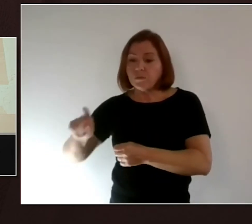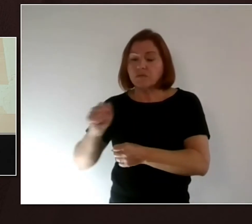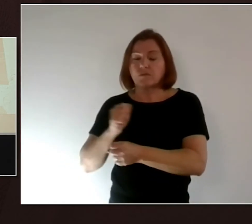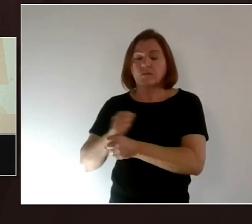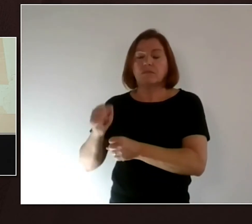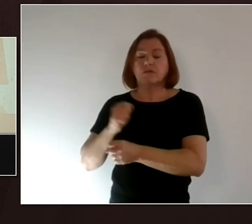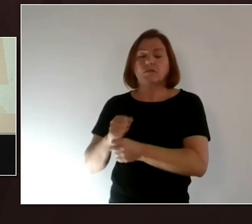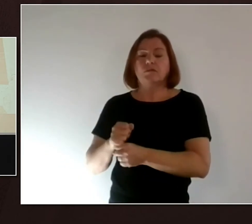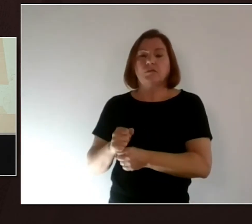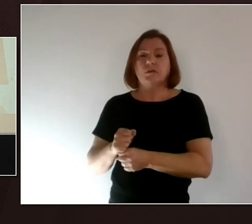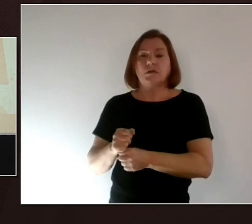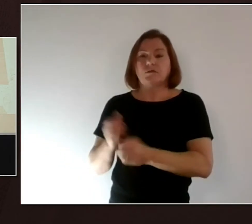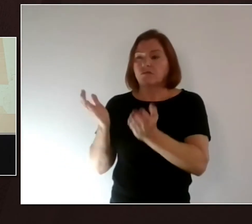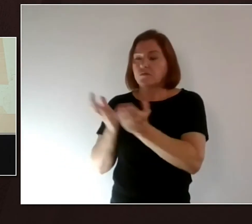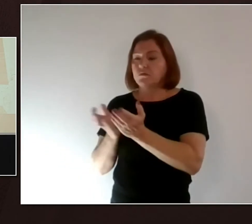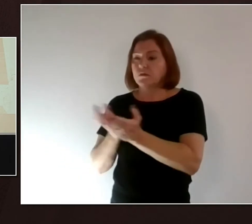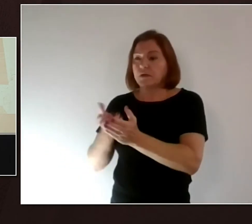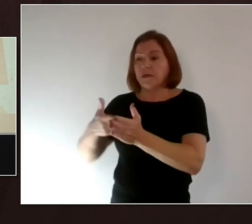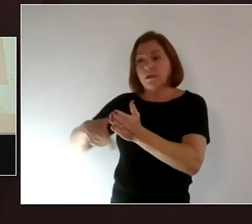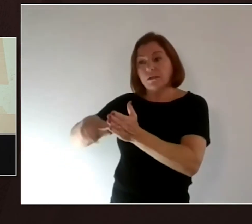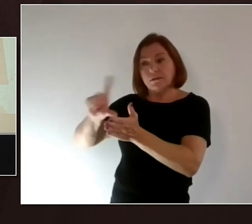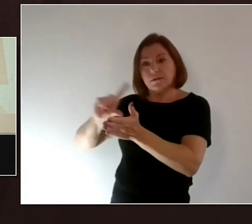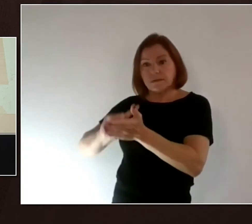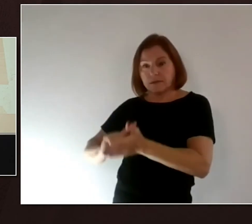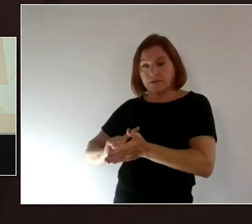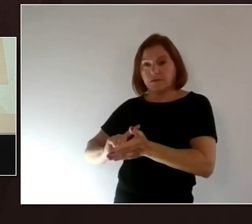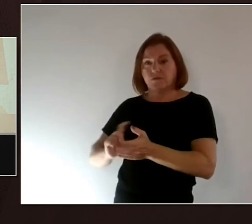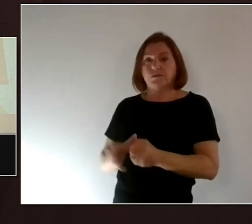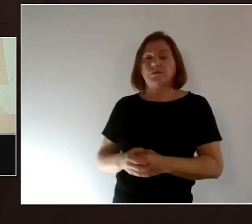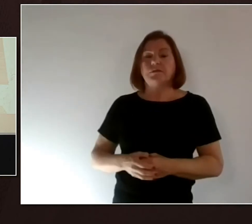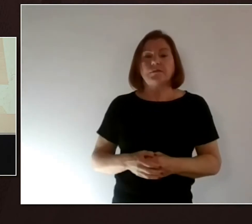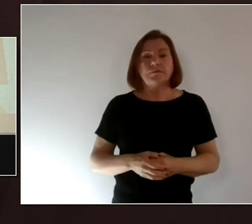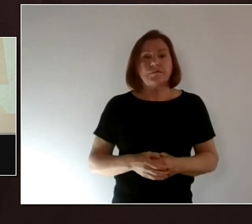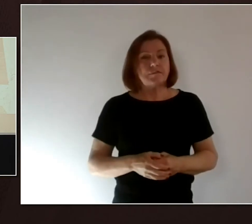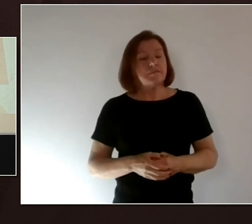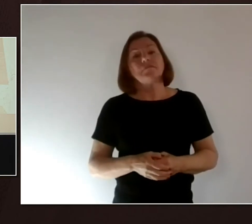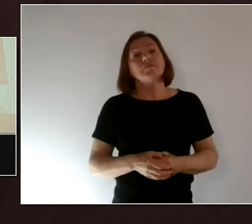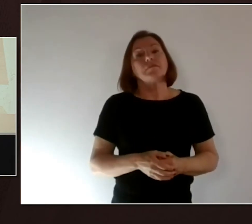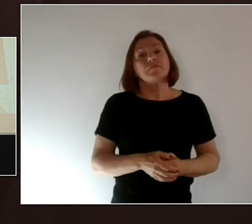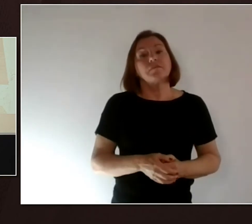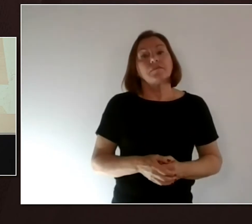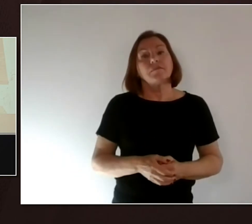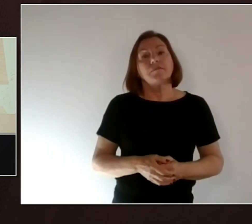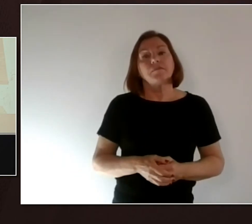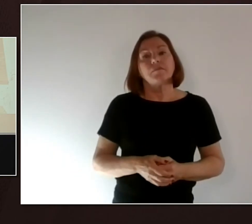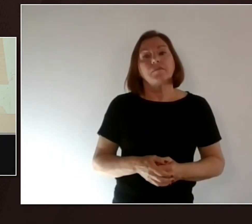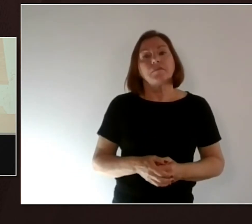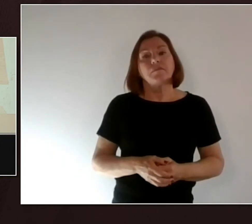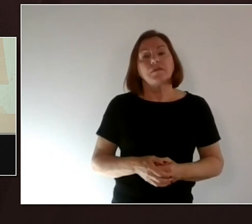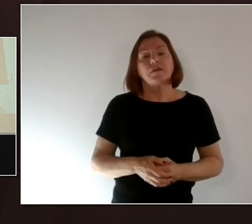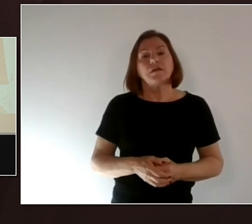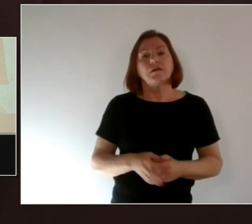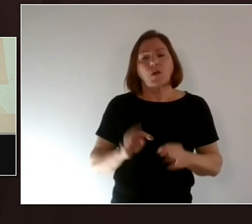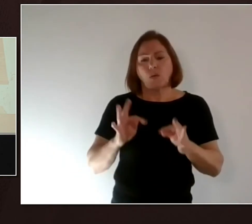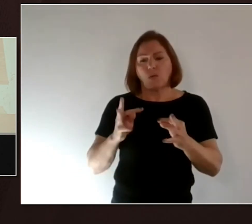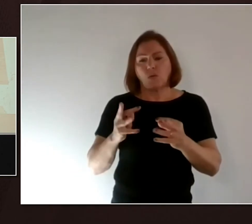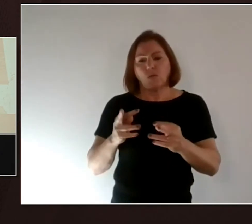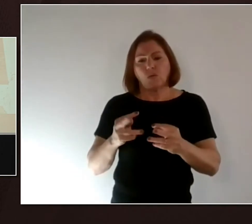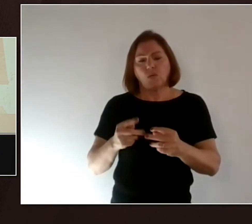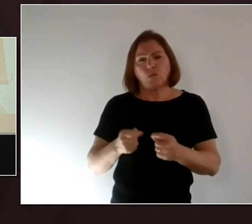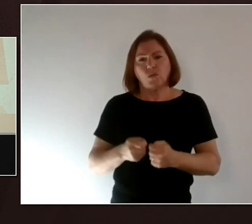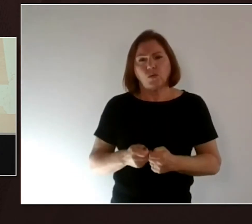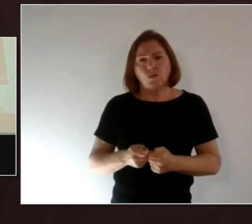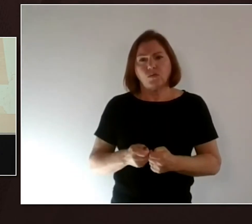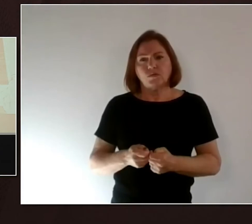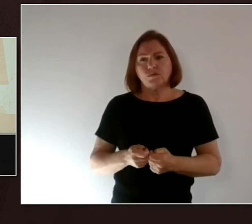os crentes que ressuscitarem e forem arrebatados para recompensa ou para punição no reino milenar. Isso está em